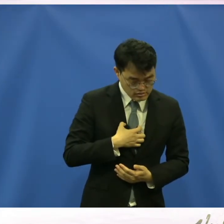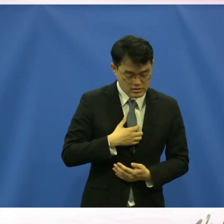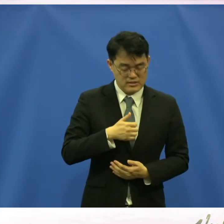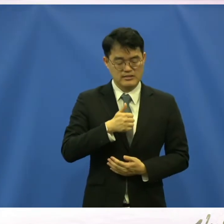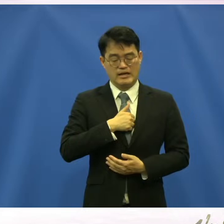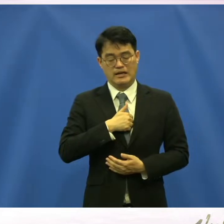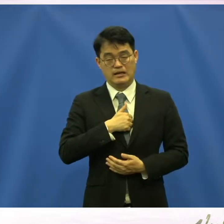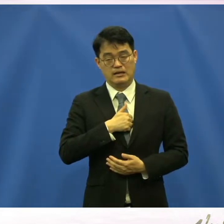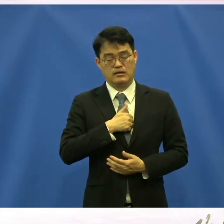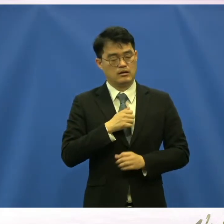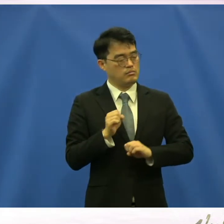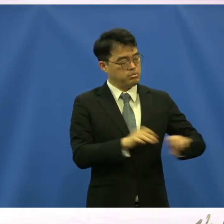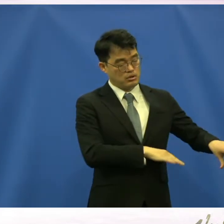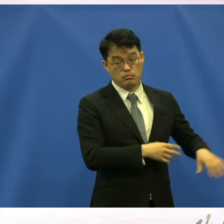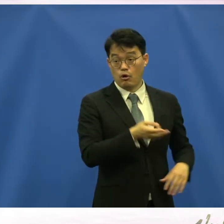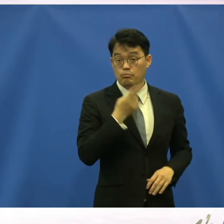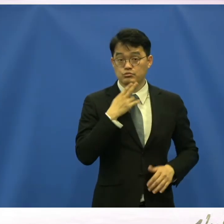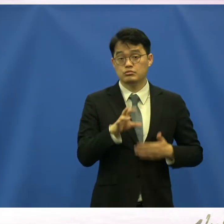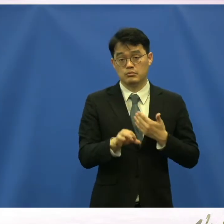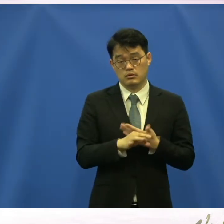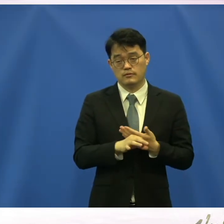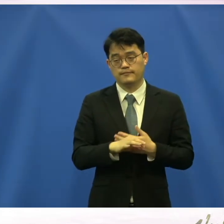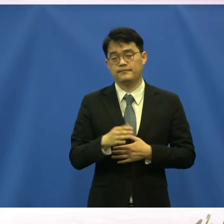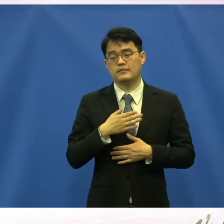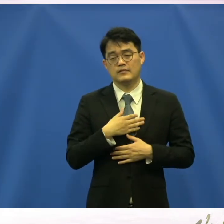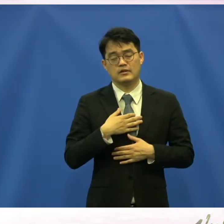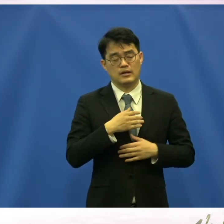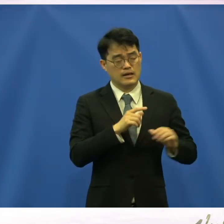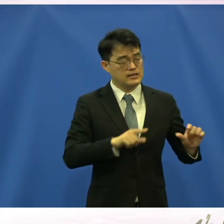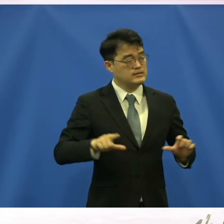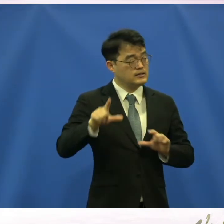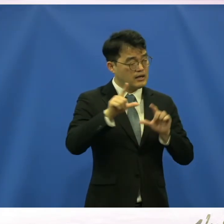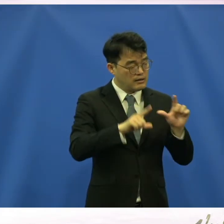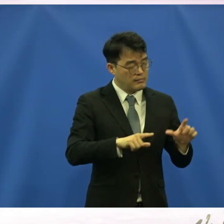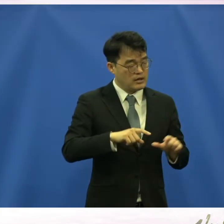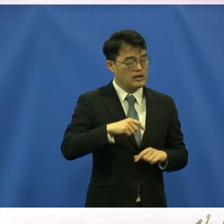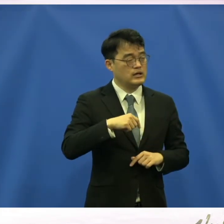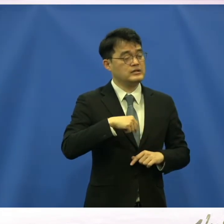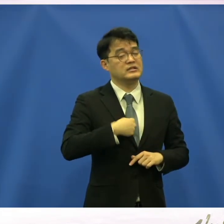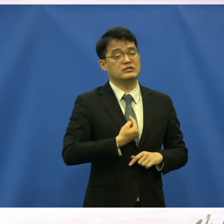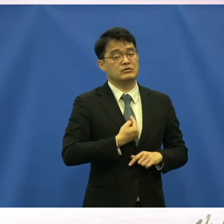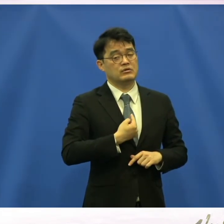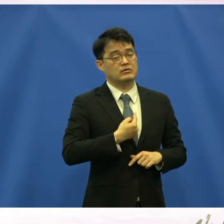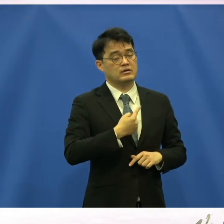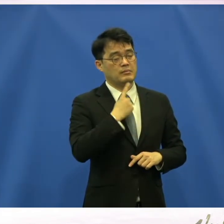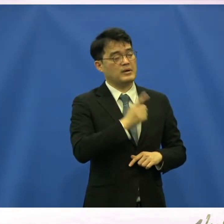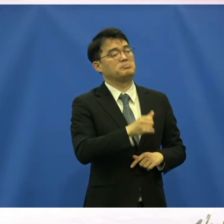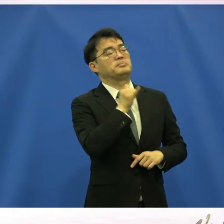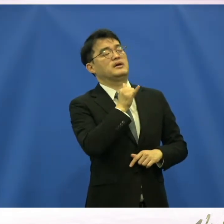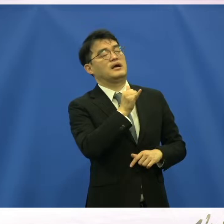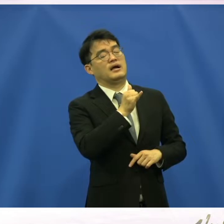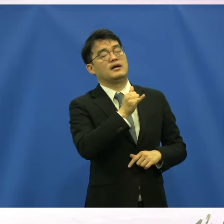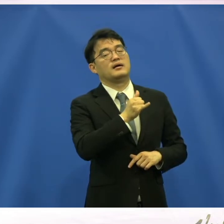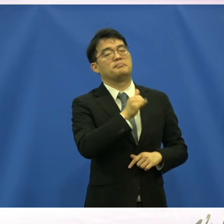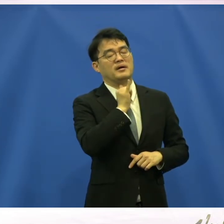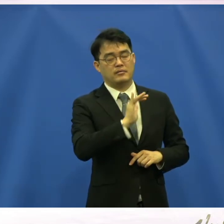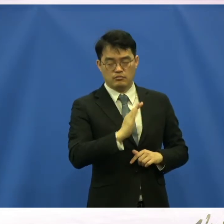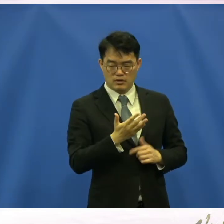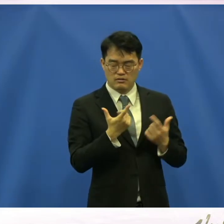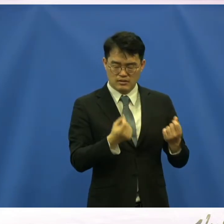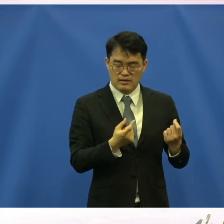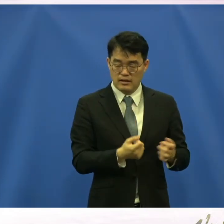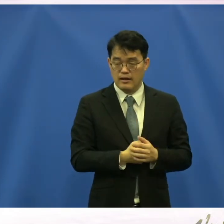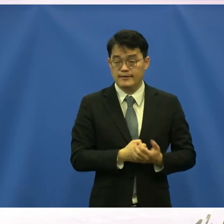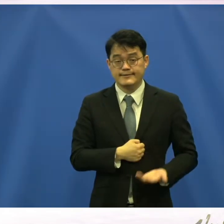죽으면 내가 내 인생을 내가 걸고 내가 넘어져요. 십자가의 길은 자아가 죽는 것으로